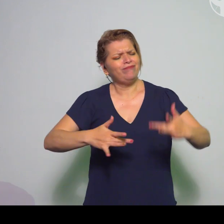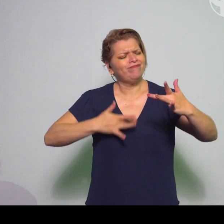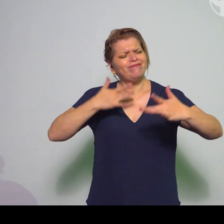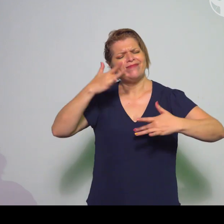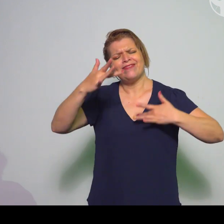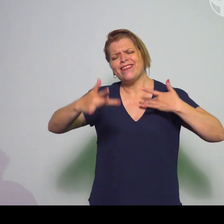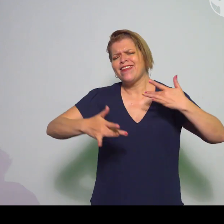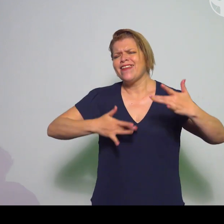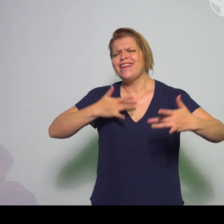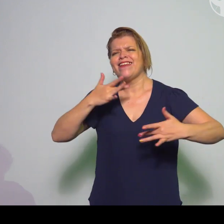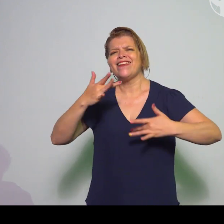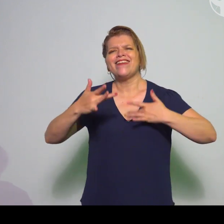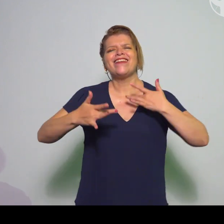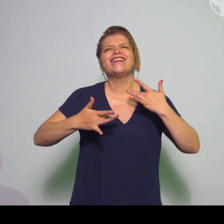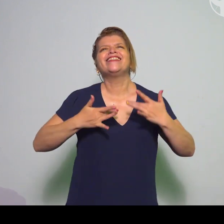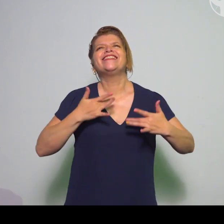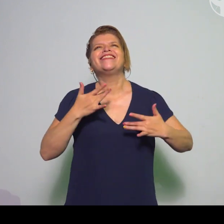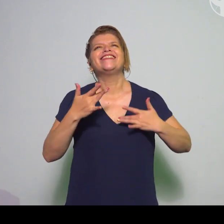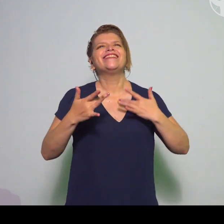Aquí estás,